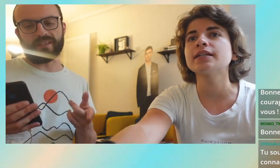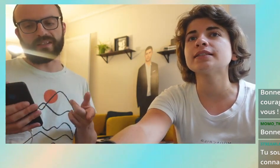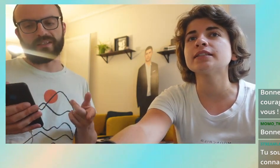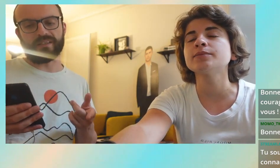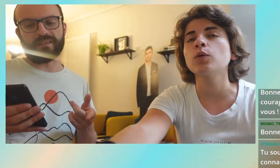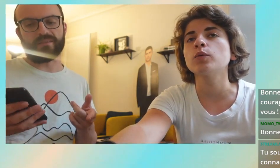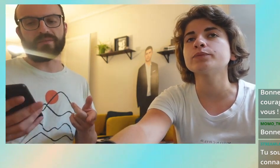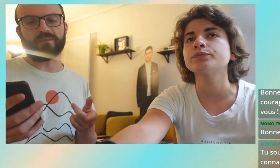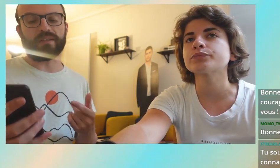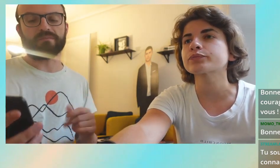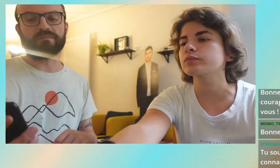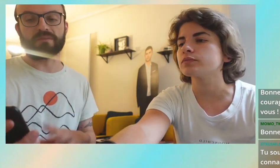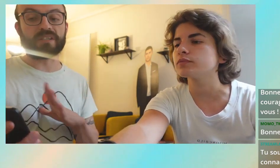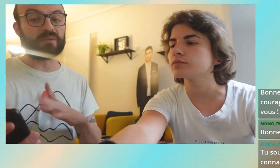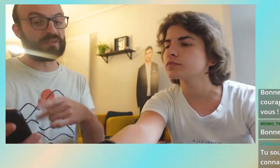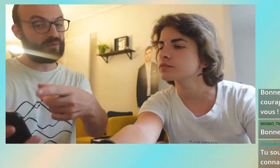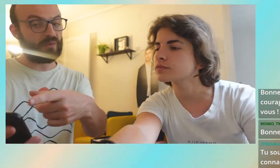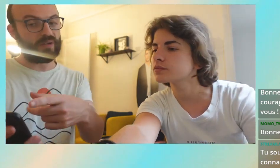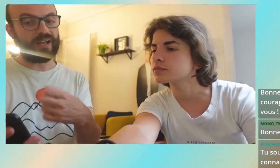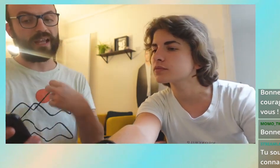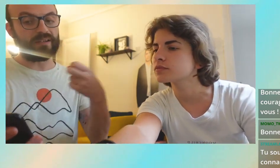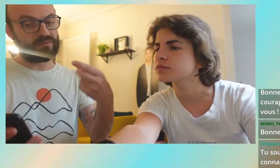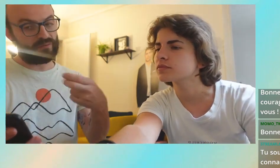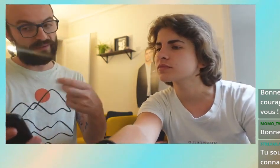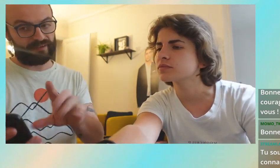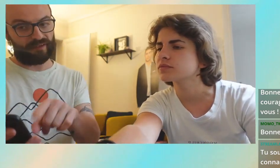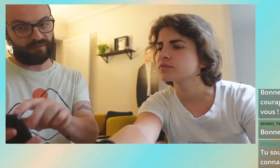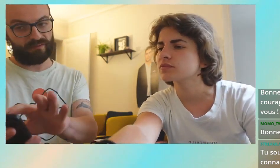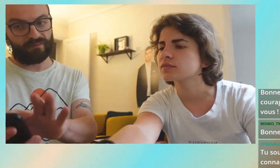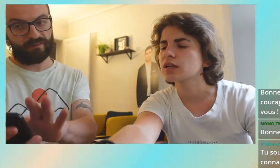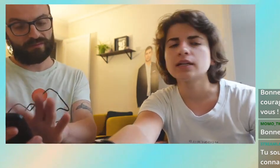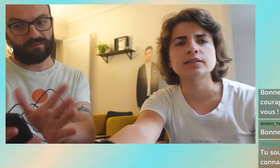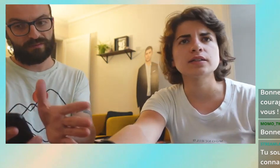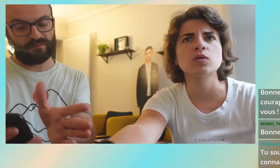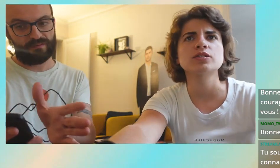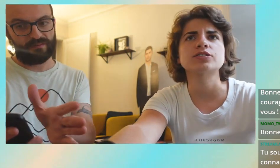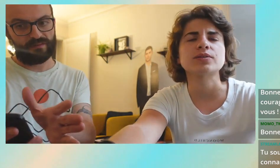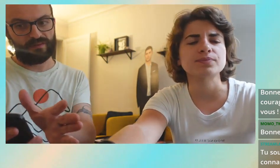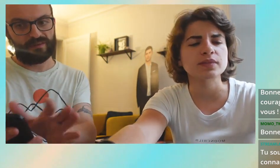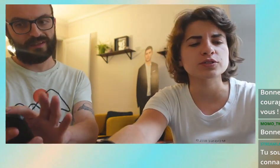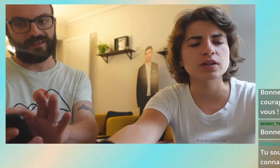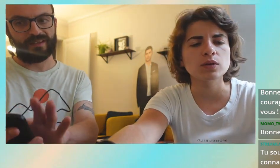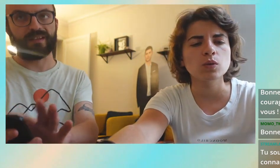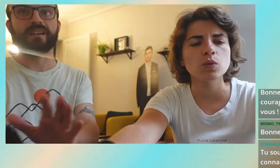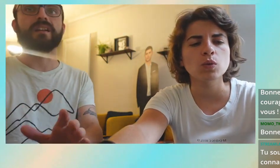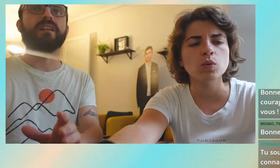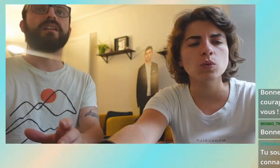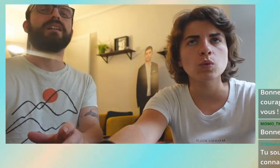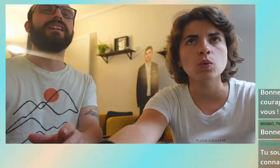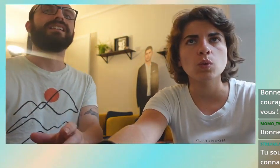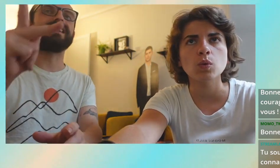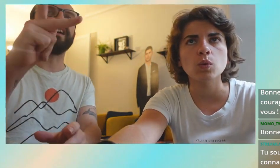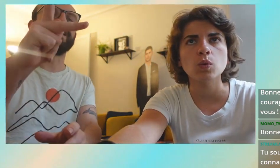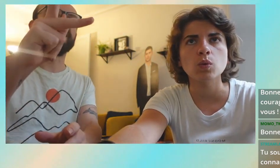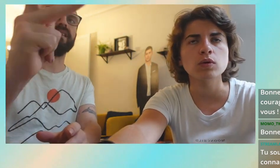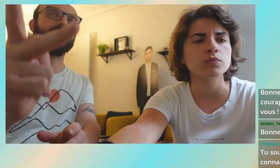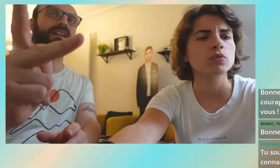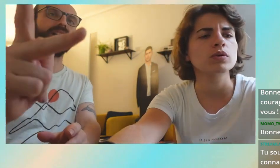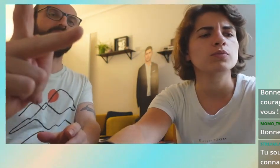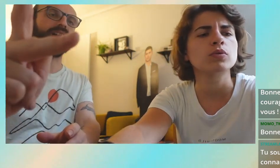les animaux. Ouais. Sinon, j'ai aussi Croca, elle sous-titre. c'est quoi déjà les chaînes? K. Pourquoi